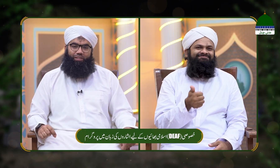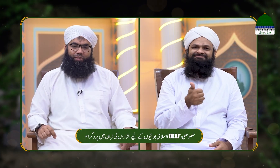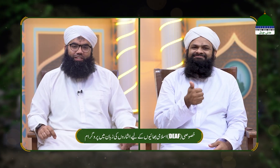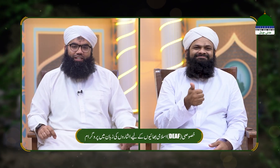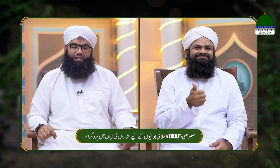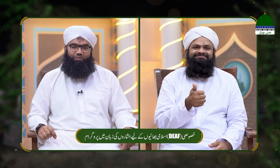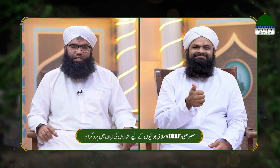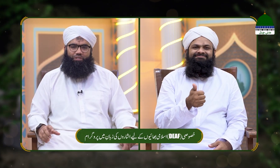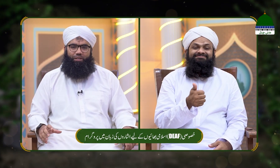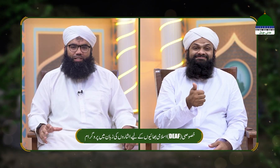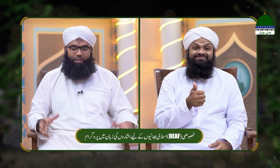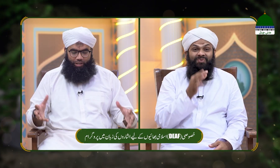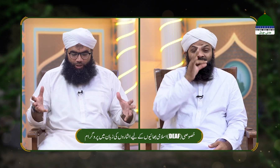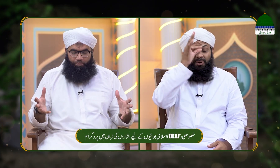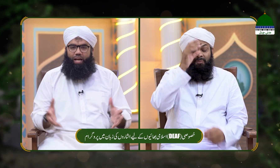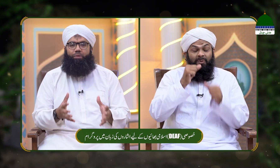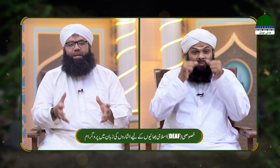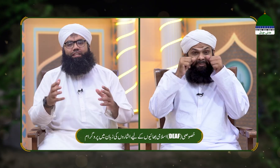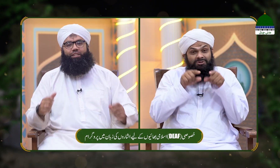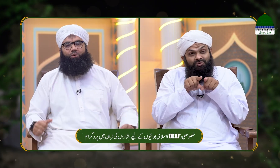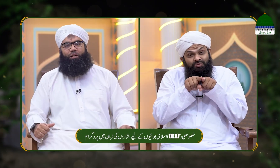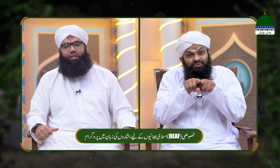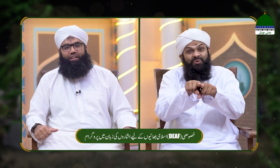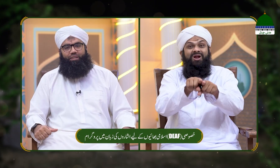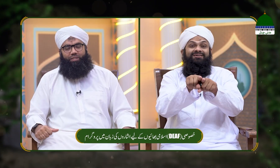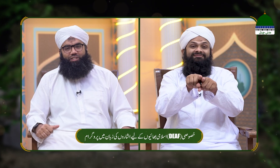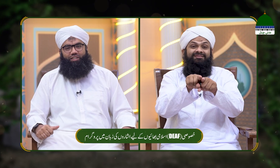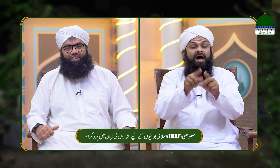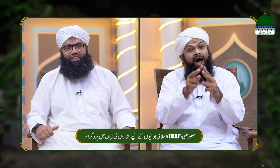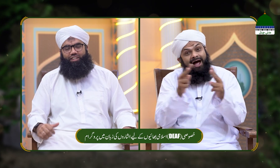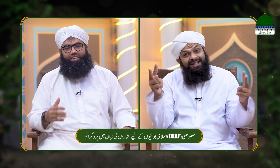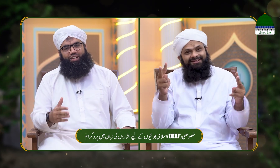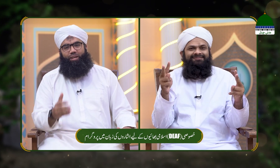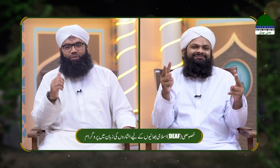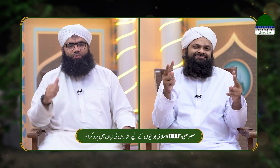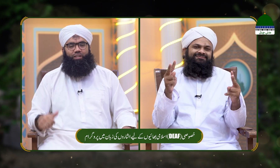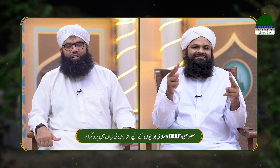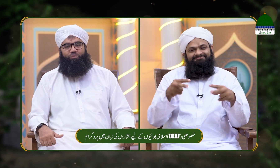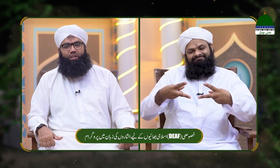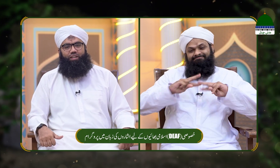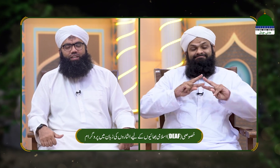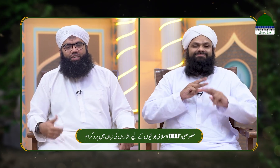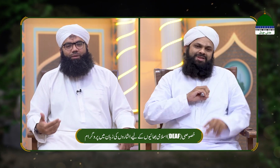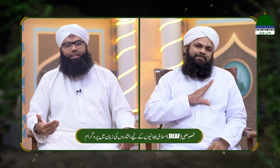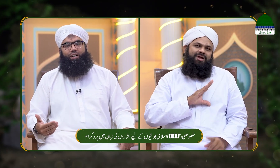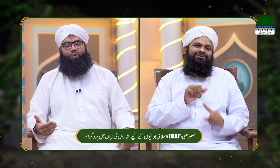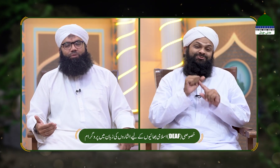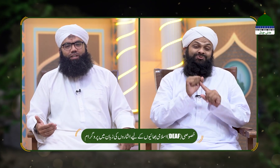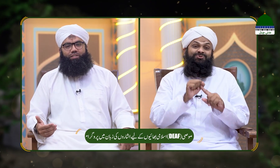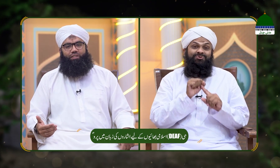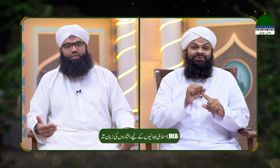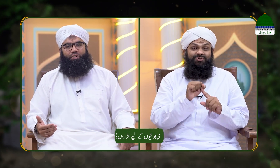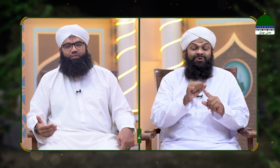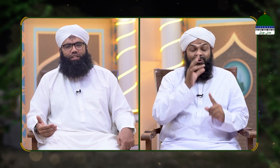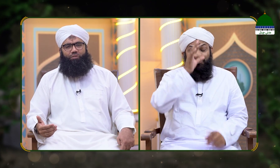کریم صلی اللہ تعالیٰ علیہ وآلہ وسلم کی پیاری پیاری اداؤں کا بیان مدنی چینل کے ناظرین ہم نے سنا الحمدللہ کہ ہمارے آقا و